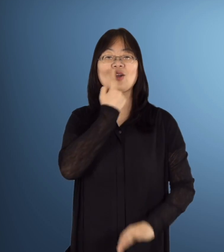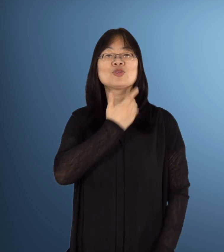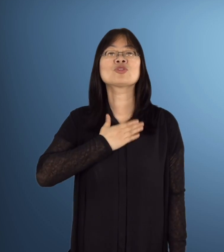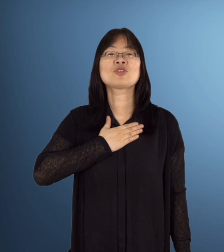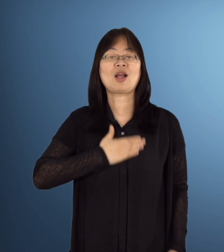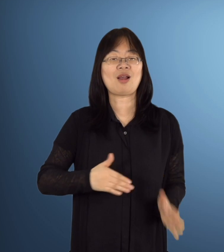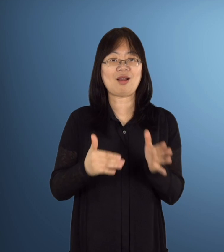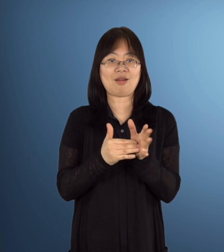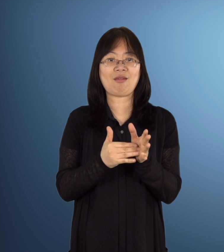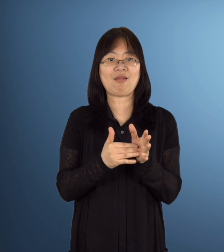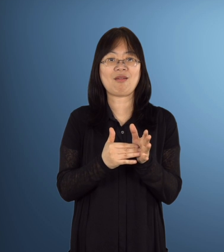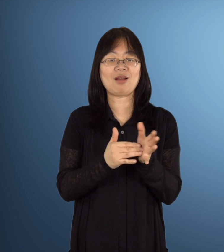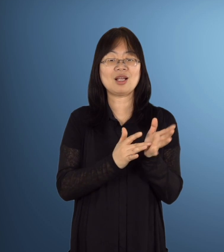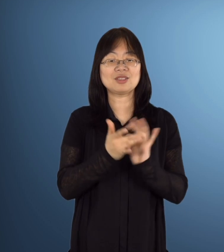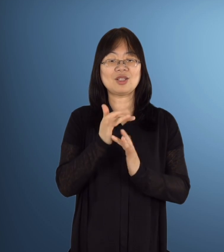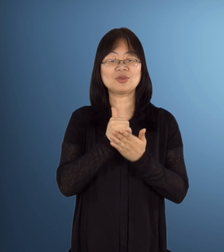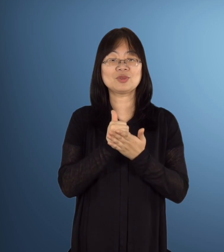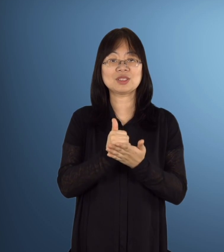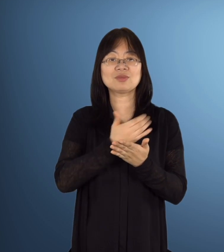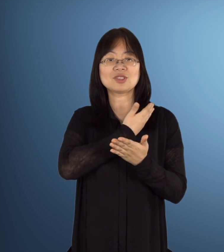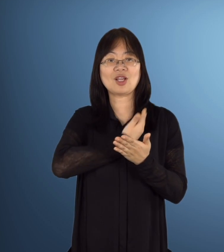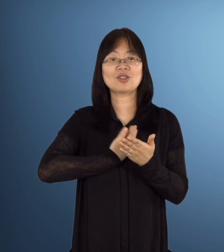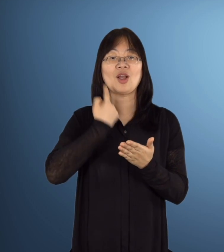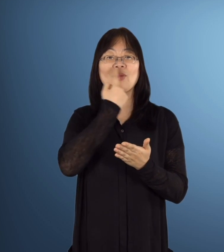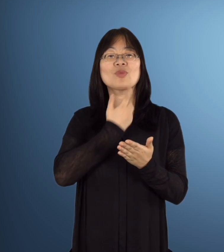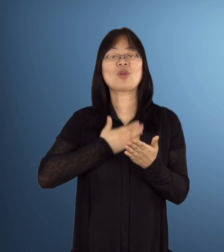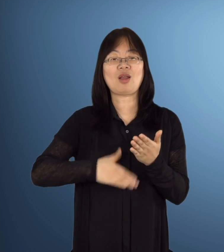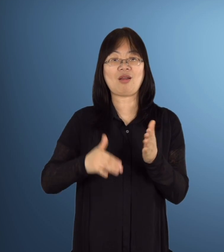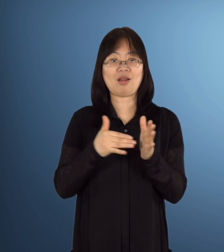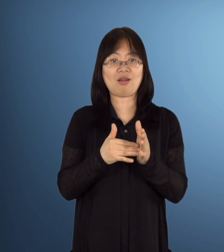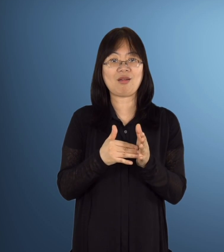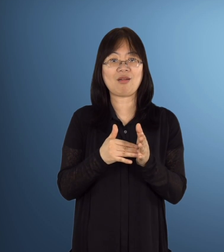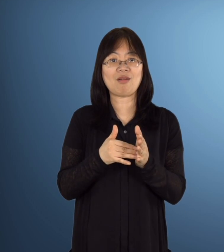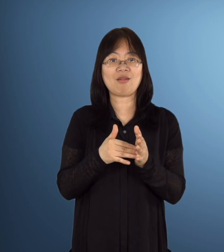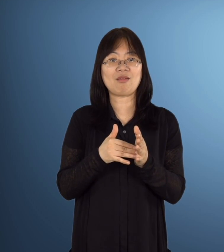알았어요. 예수님의 제자로 알았다고요.